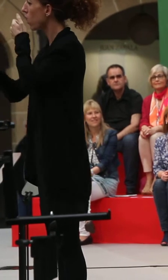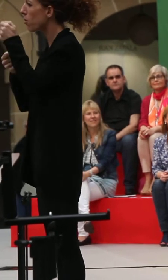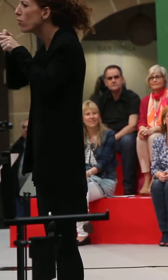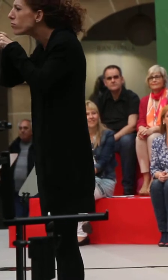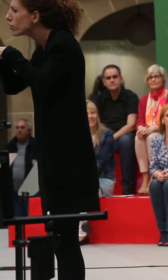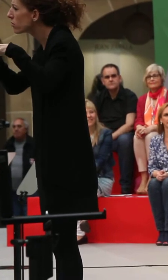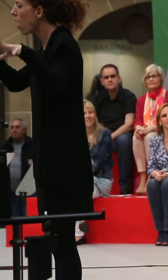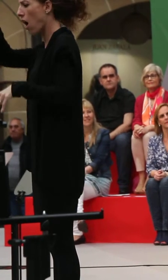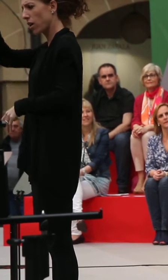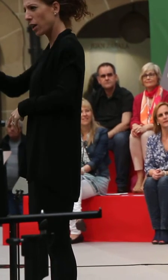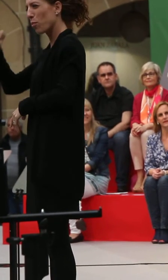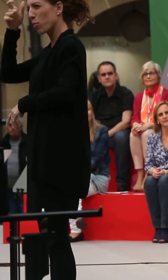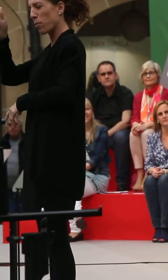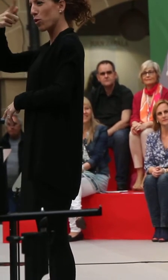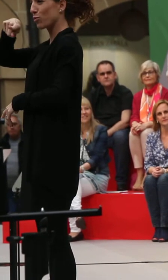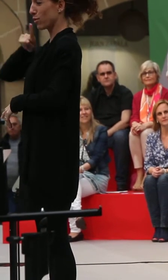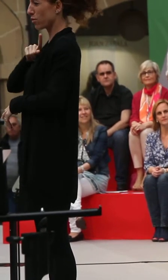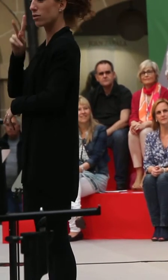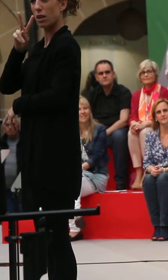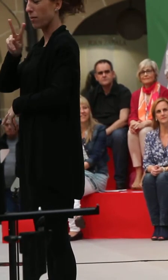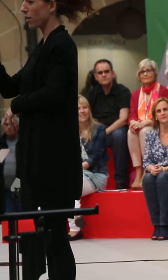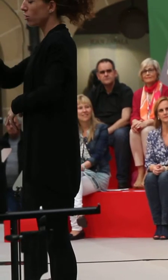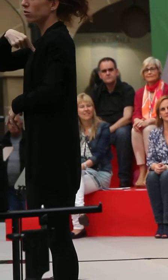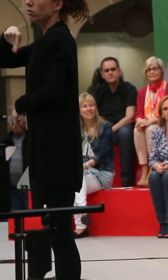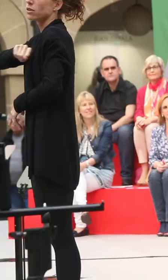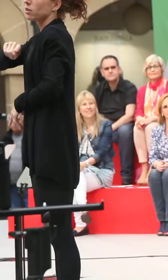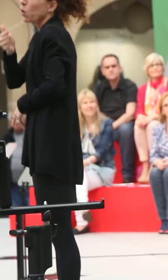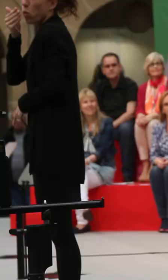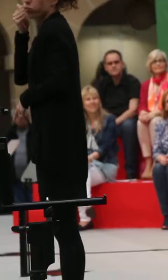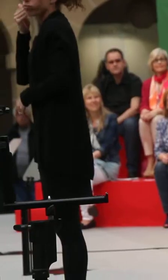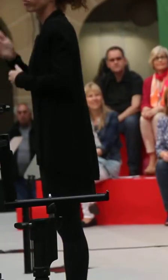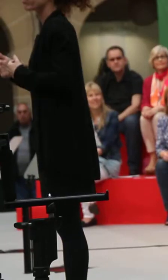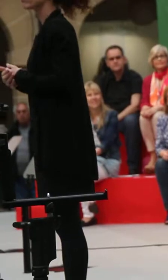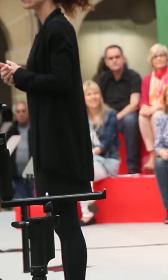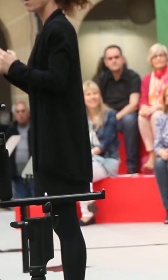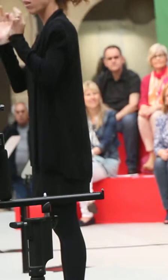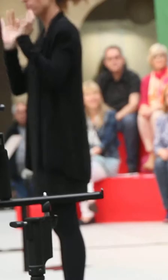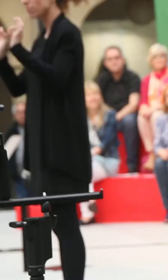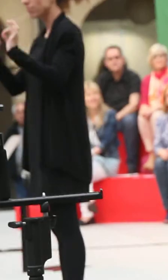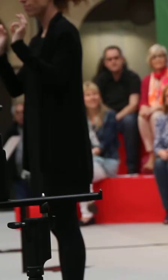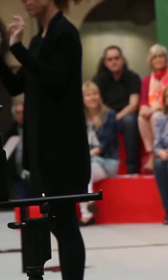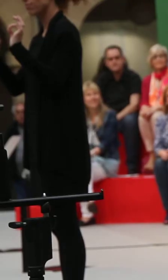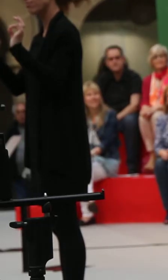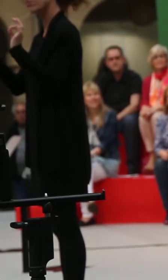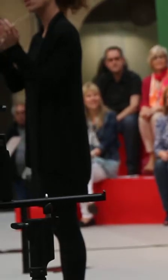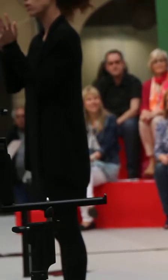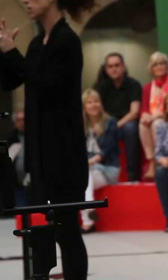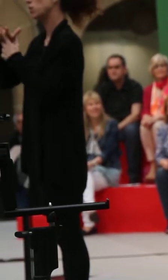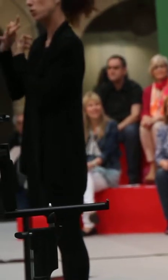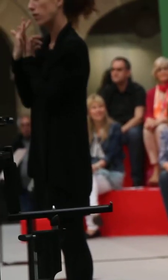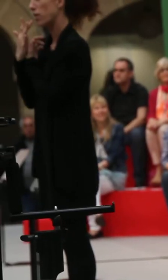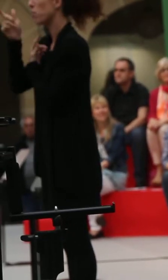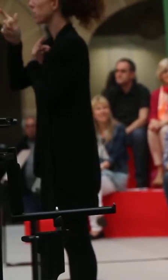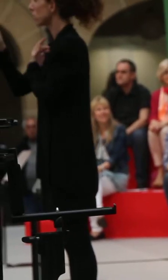gure herrian eta horretaz dudari gabe arro gaude. Horrela, herriko eragile sozialekin eta